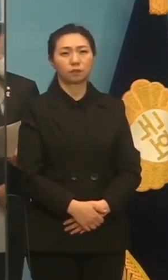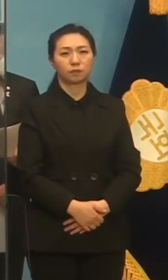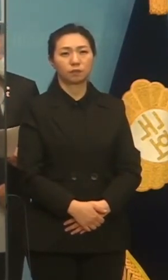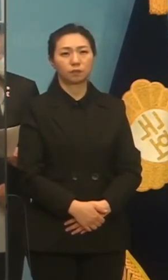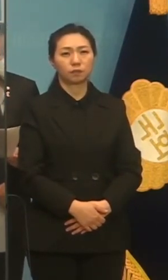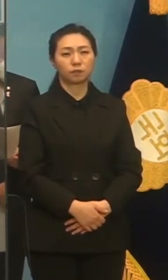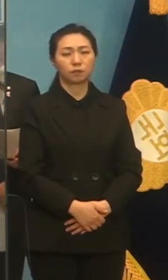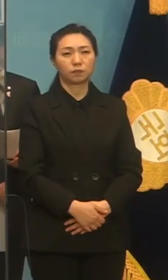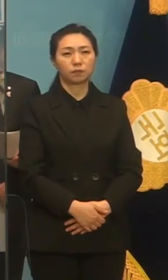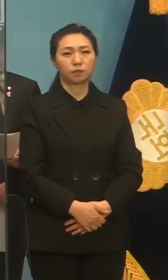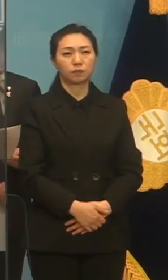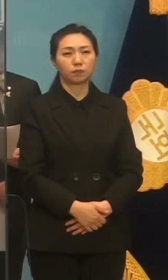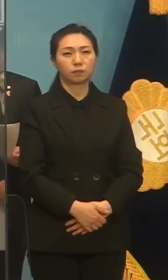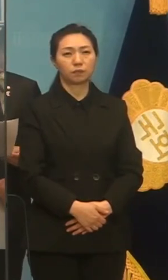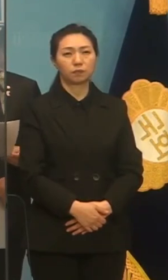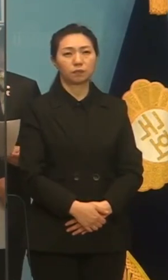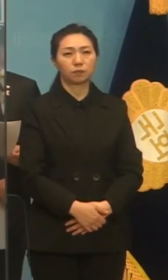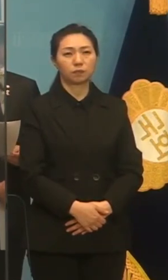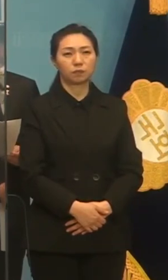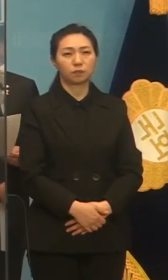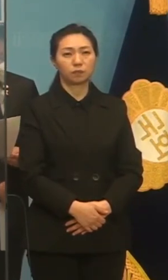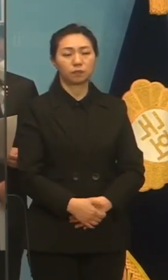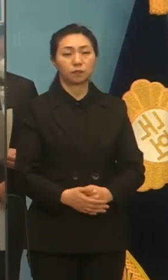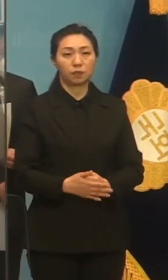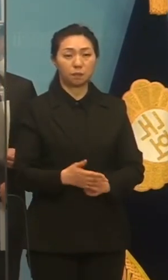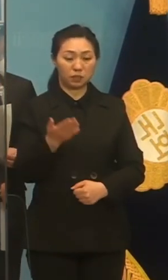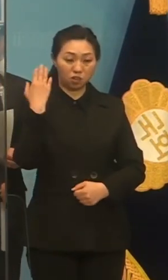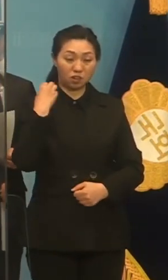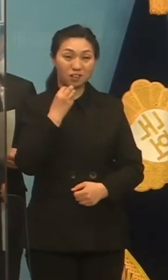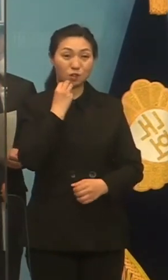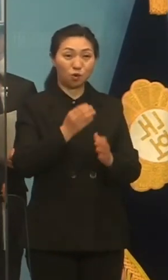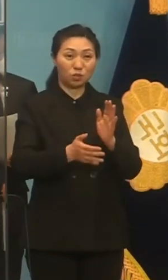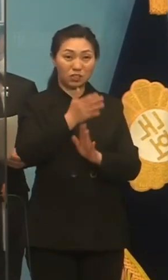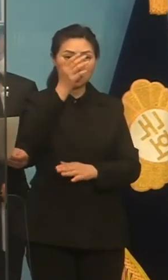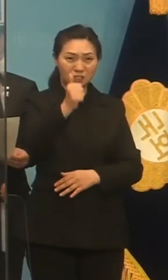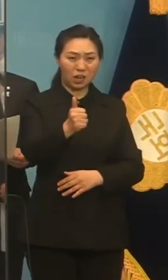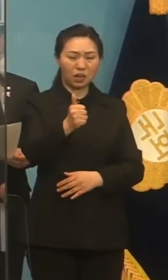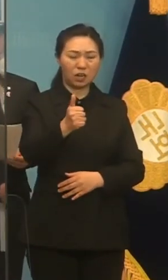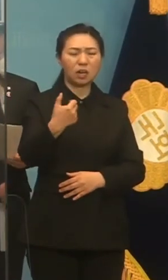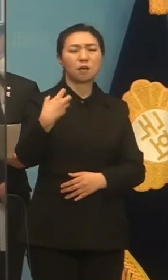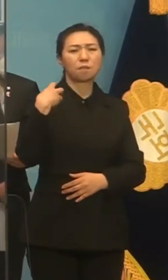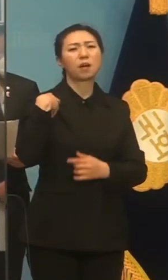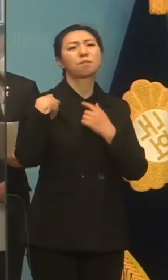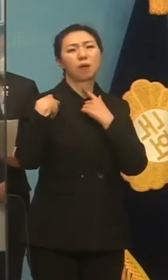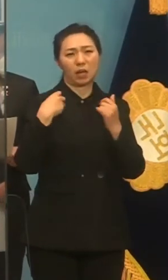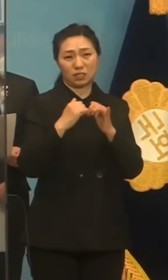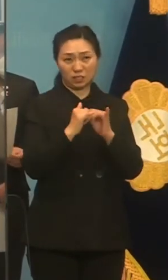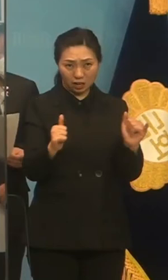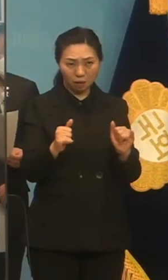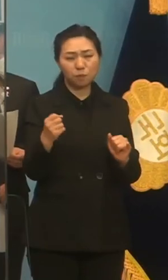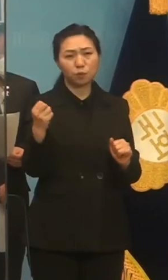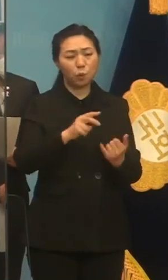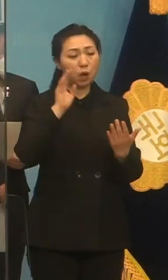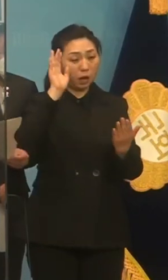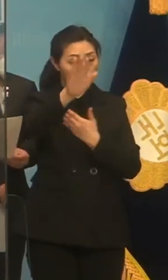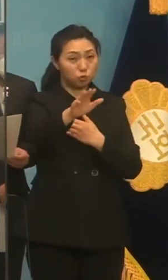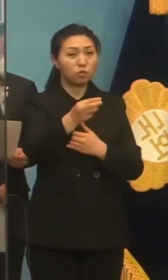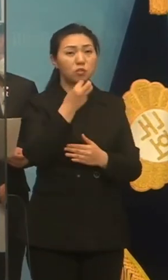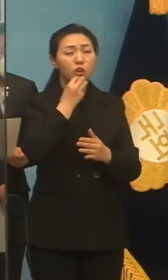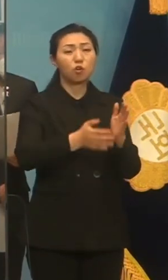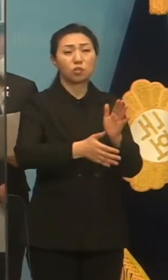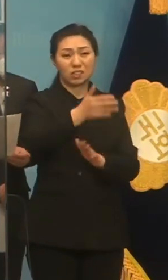그리고 간의 시작은 영역을 했던 20 또 앞으로 시장을